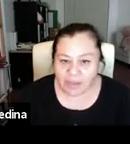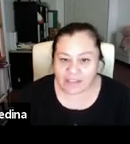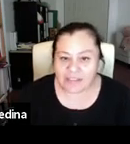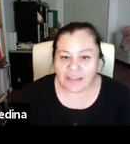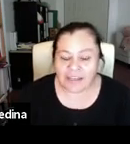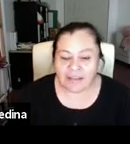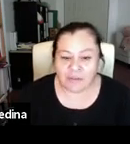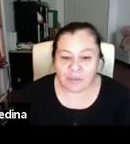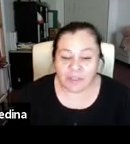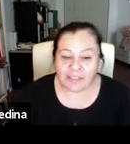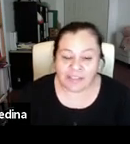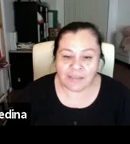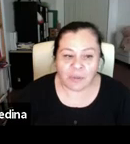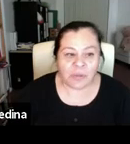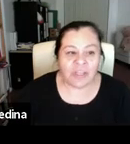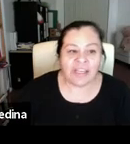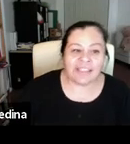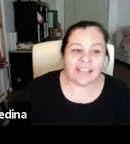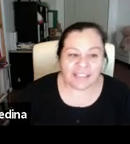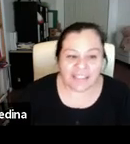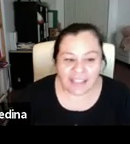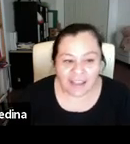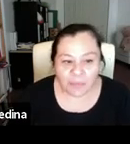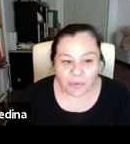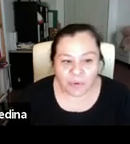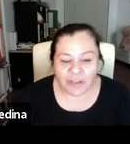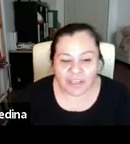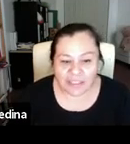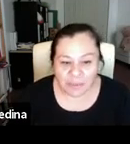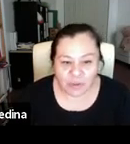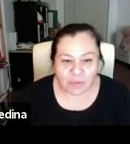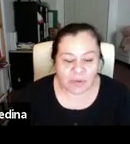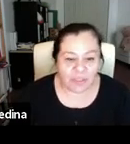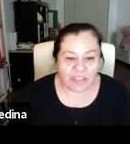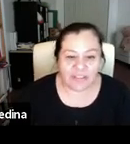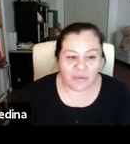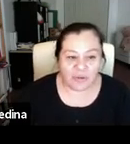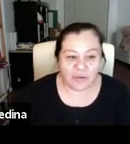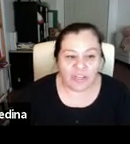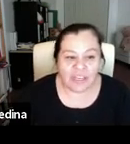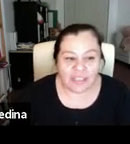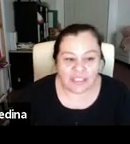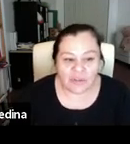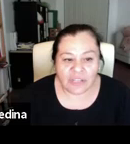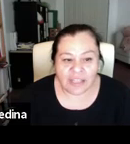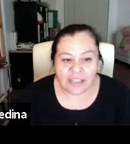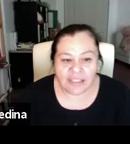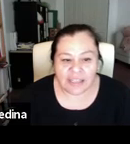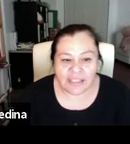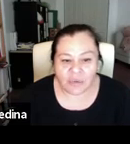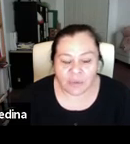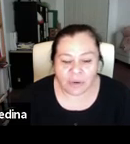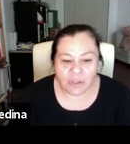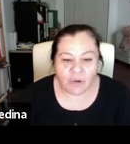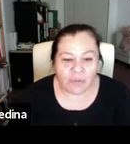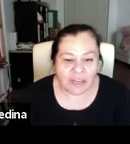poquito más. No sé por qué dice 15 minutos. Y será seguida por 15 minutos de preguntas y discusión. Si usted desea